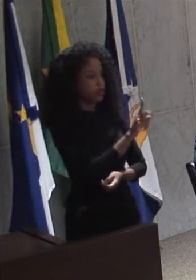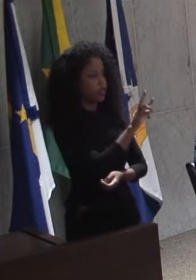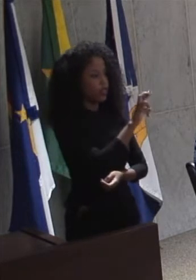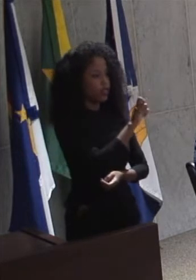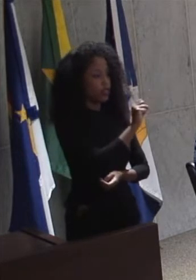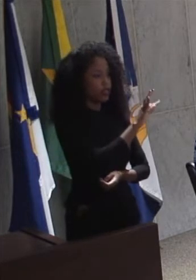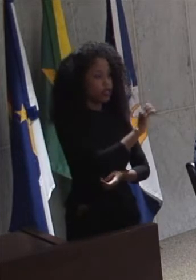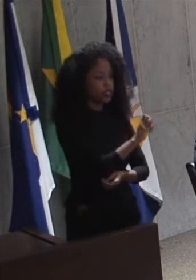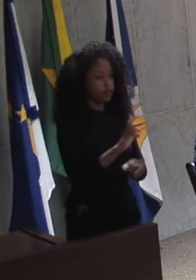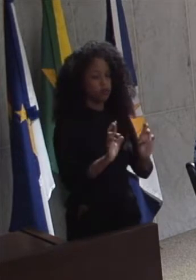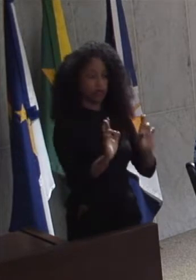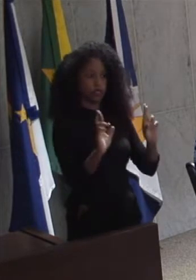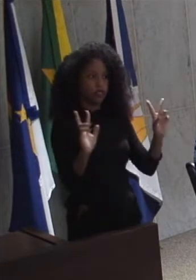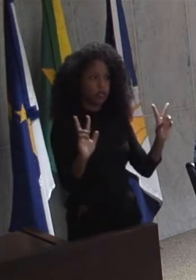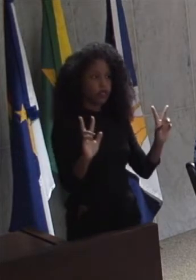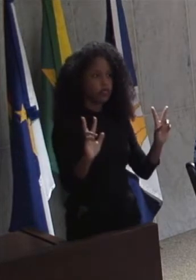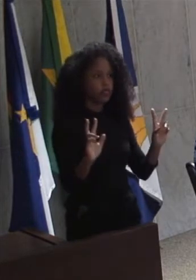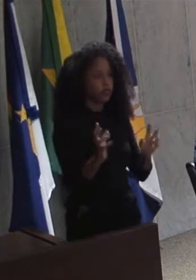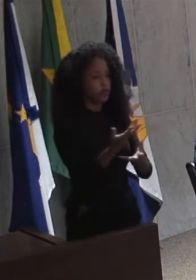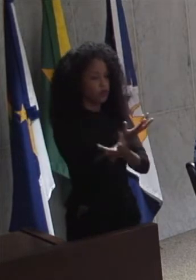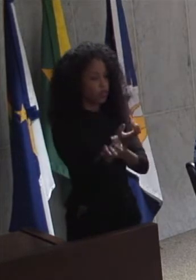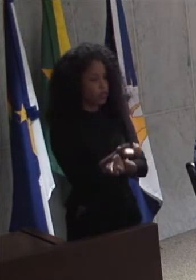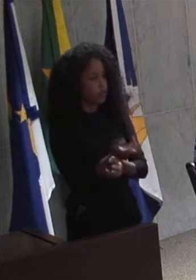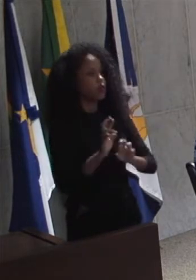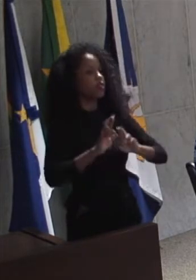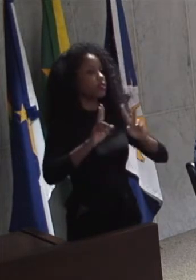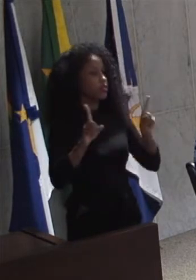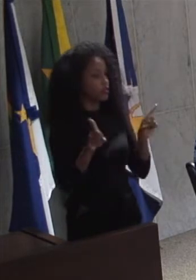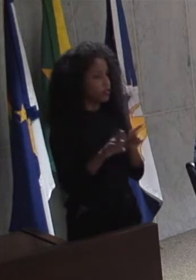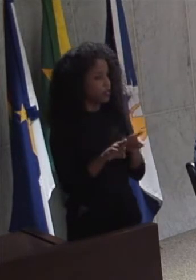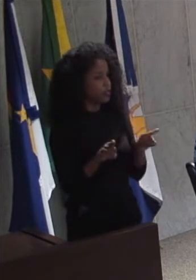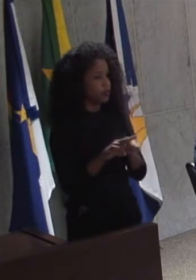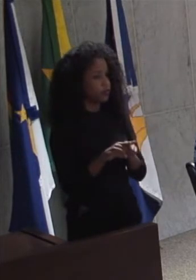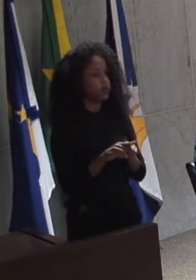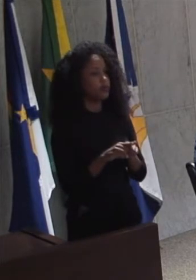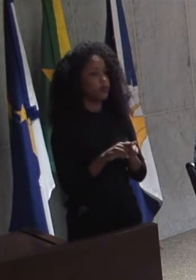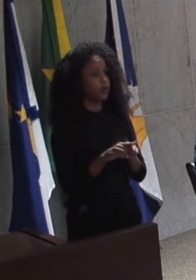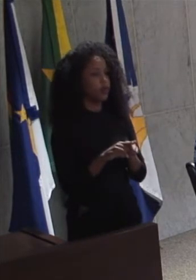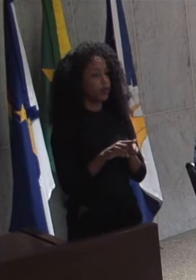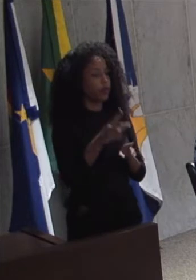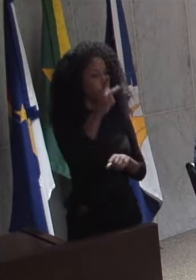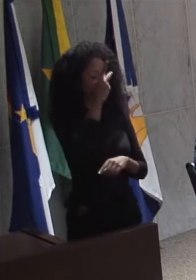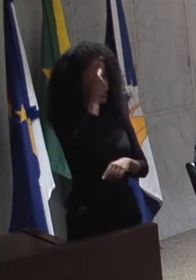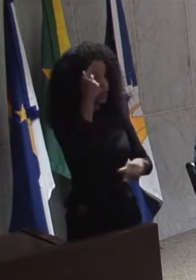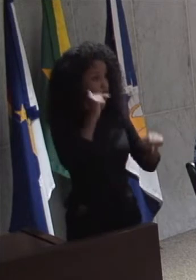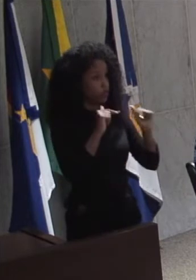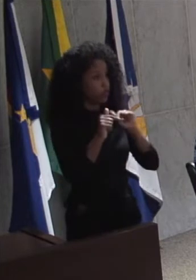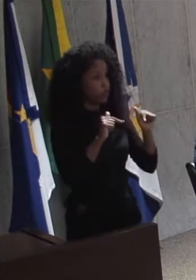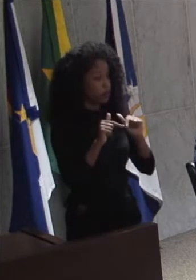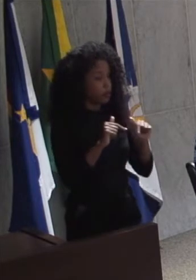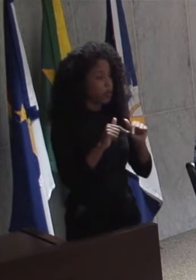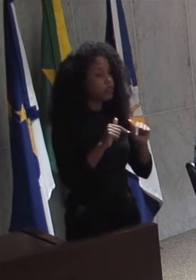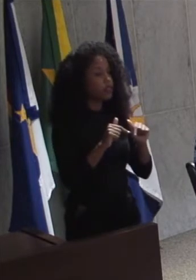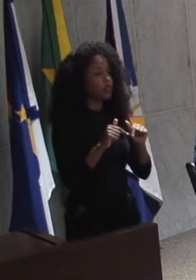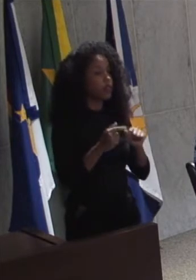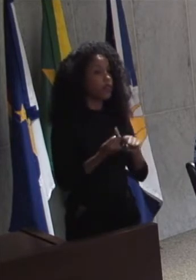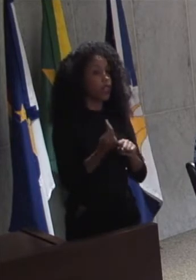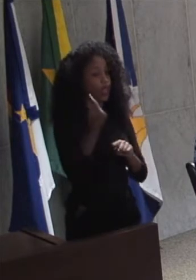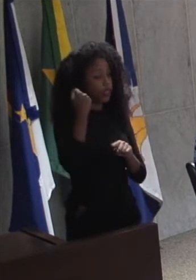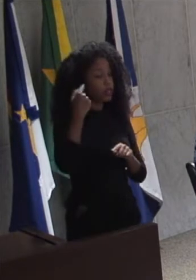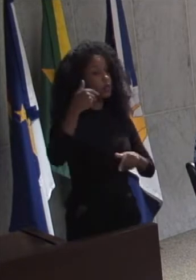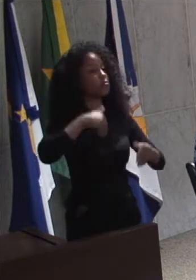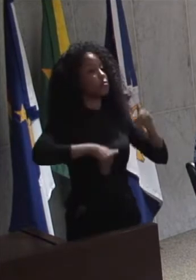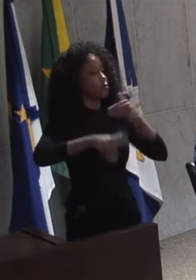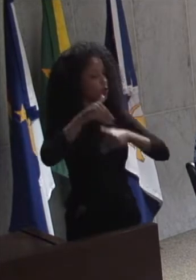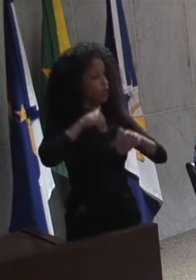e também do Sertão, onde os trabalhadores que antes eram presentes